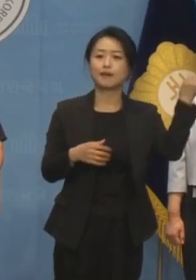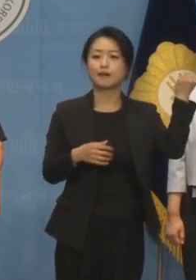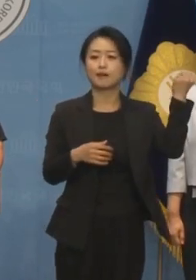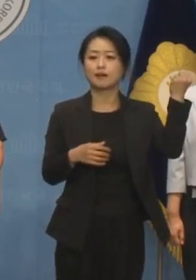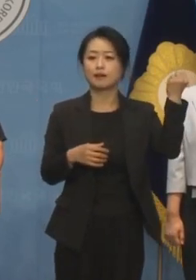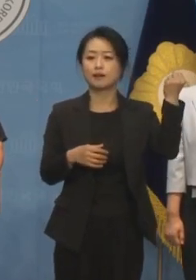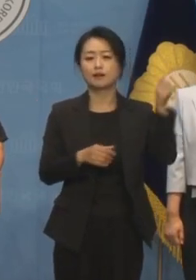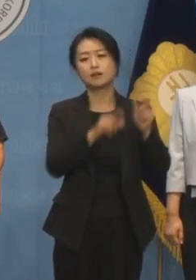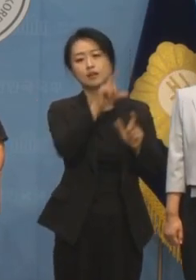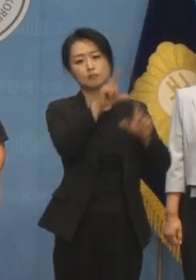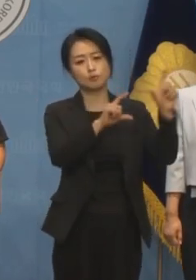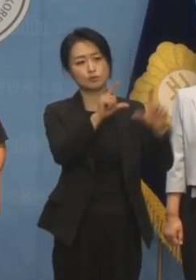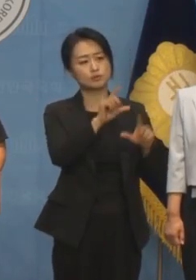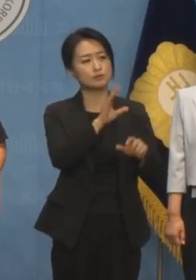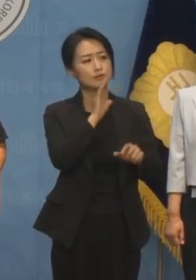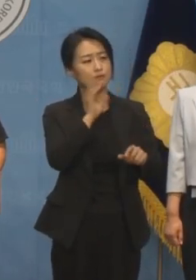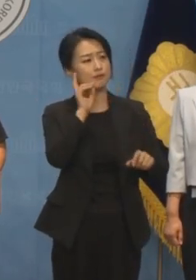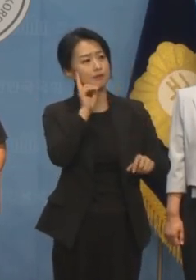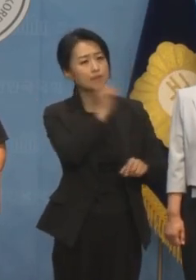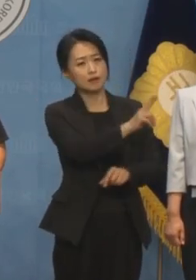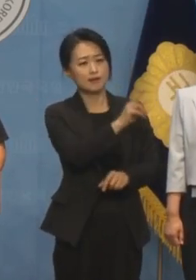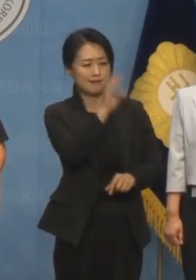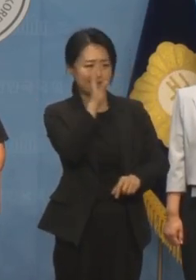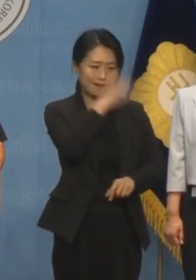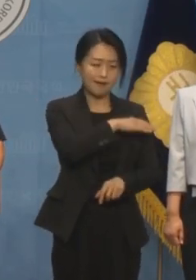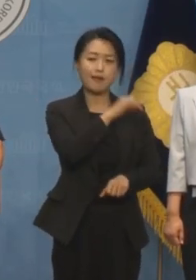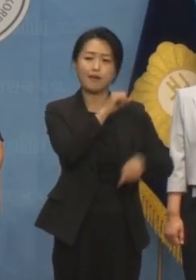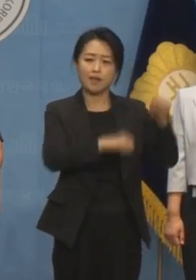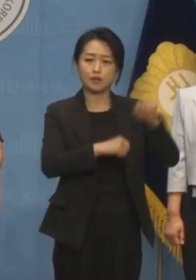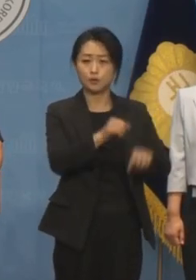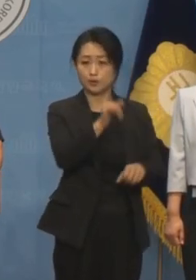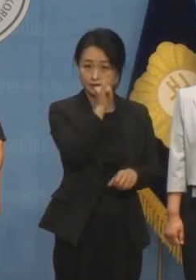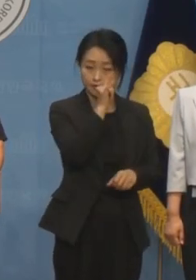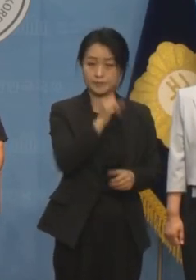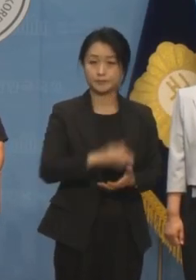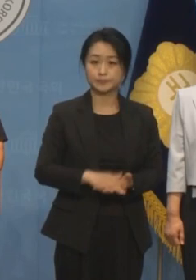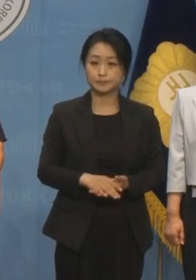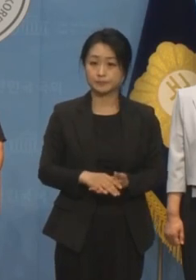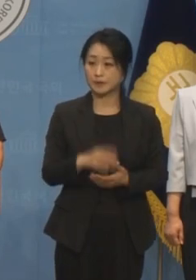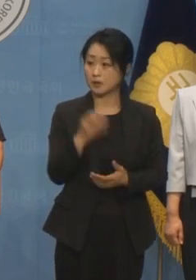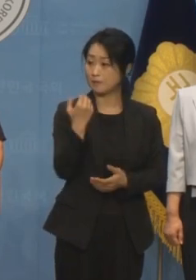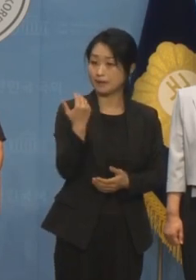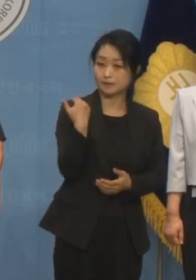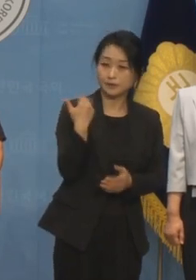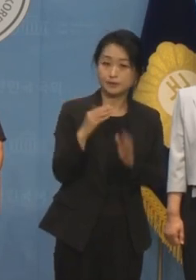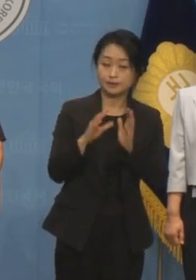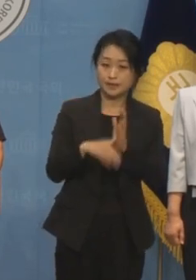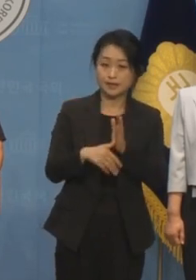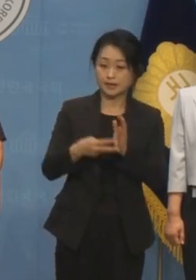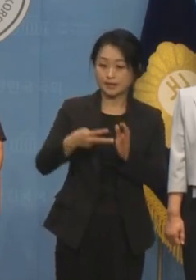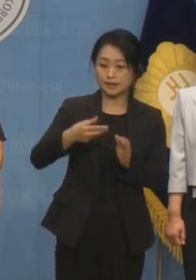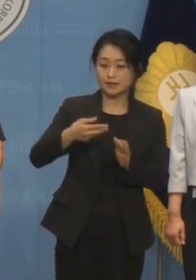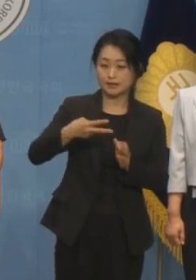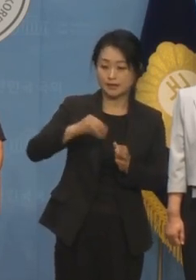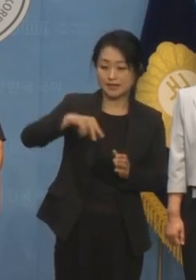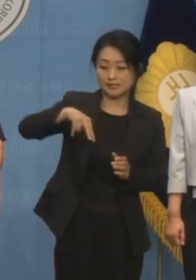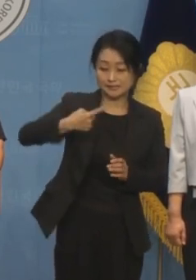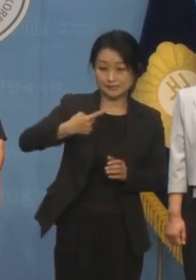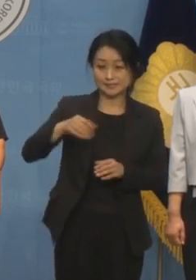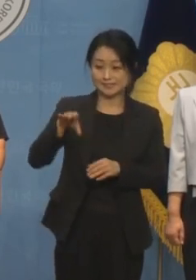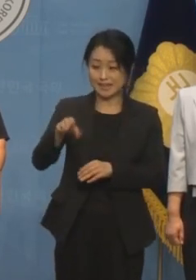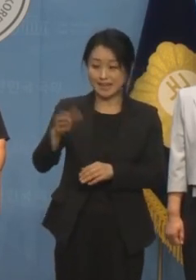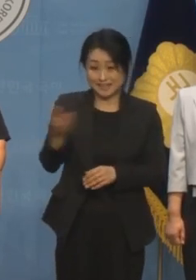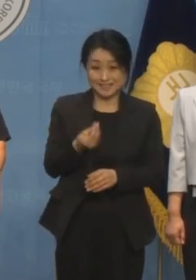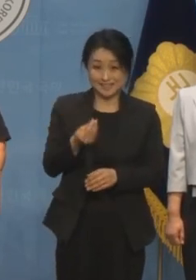일이라는 것이 믿겨지지 않을 정도의 악행을 저지르고 있습니다. 며칠 전 리스 차량을 이용하고 있다는